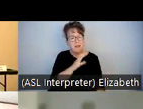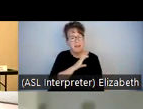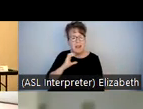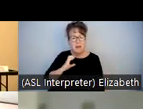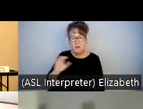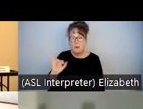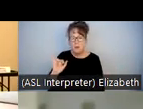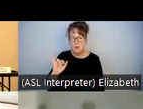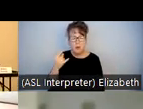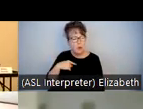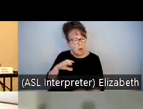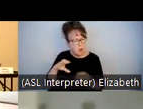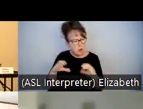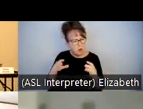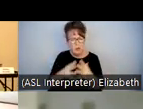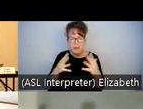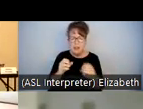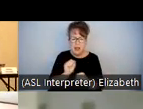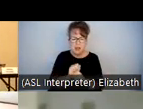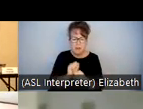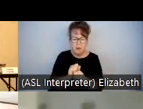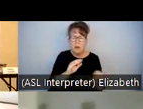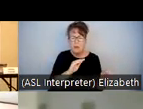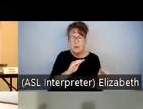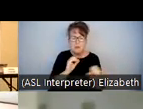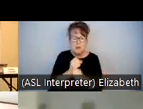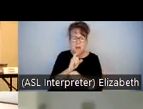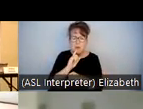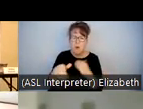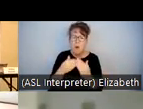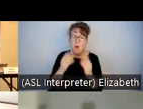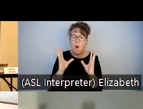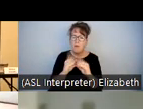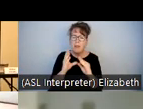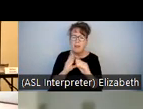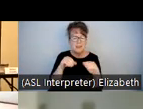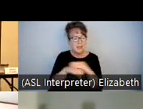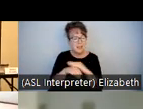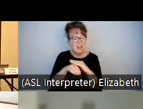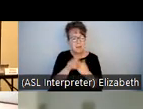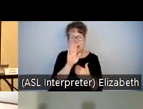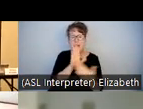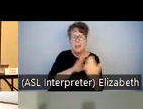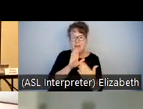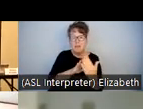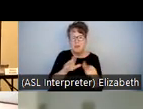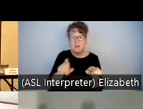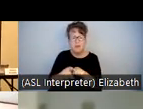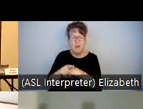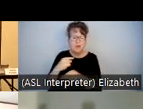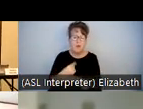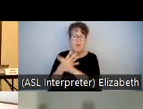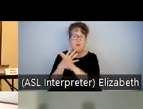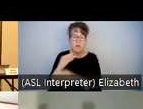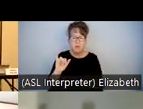eh brindándonos el espacio de estar aquí estamos haciendo estos eventos híbridos